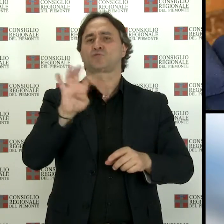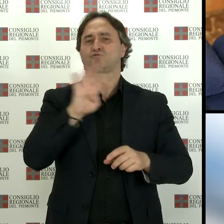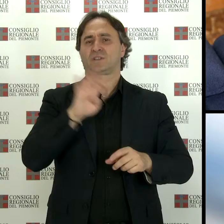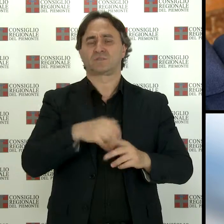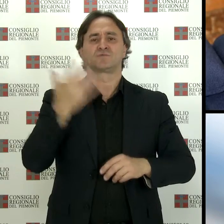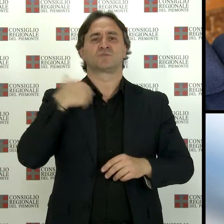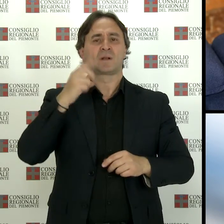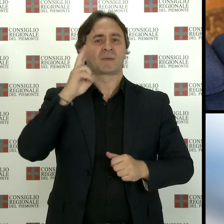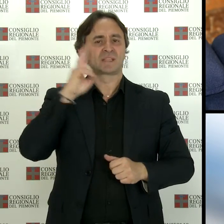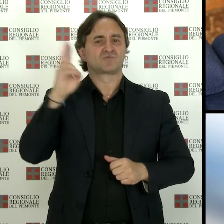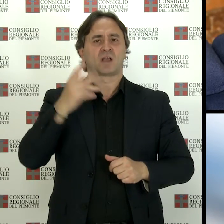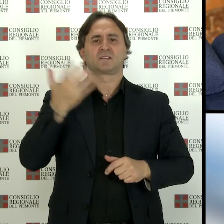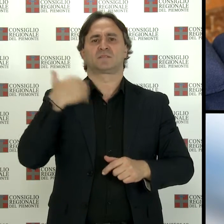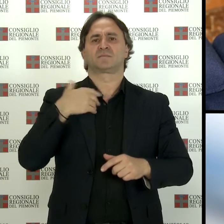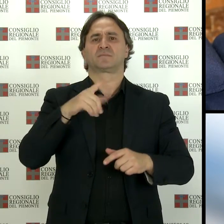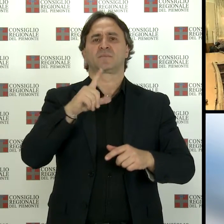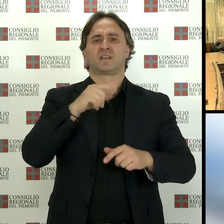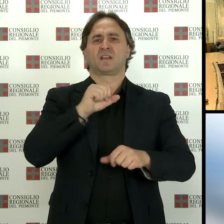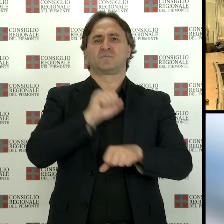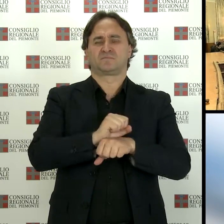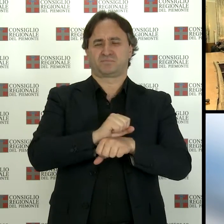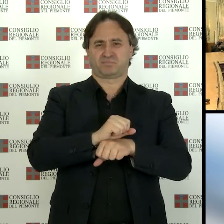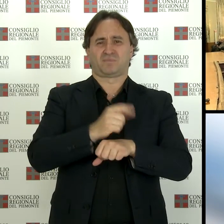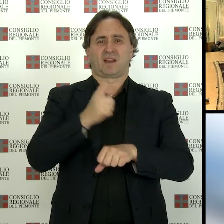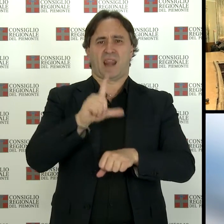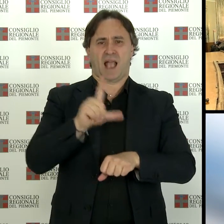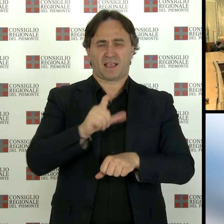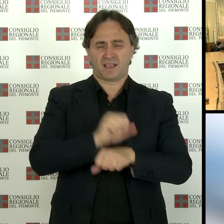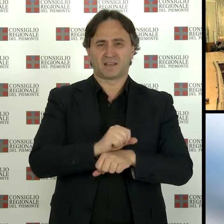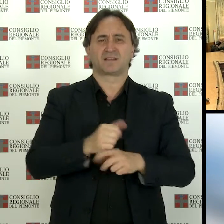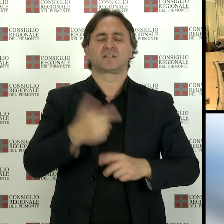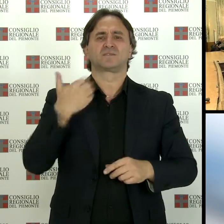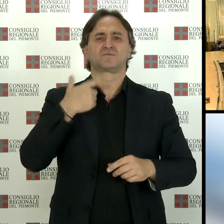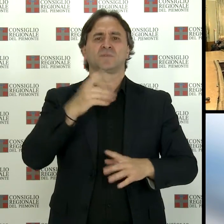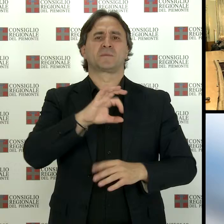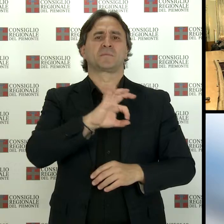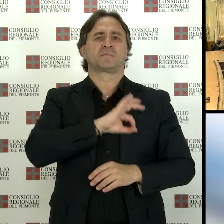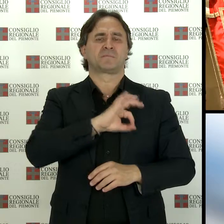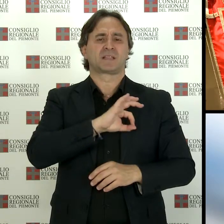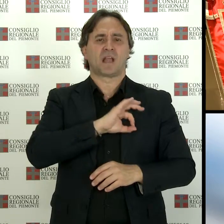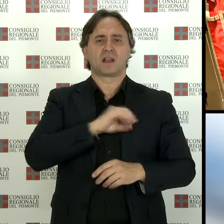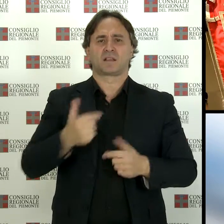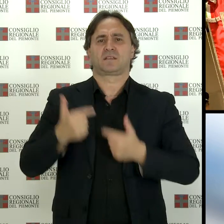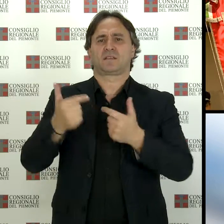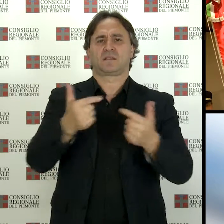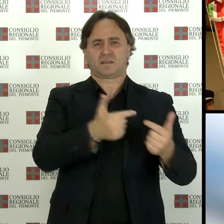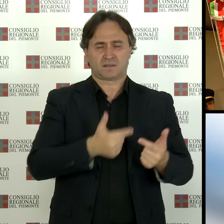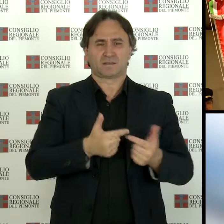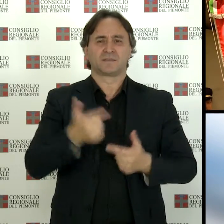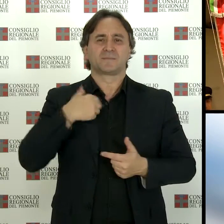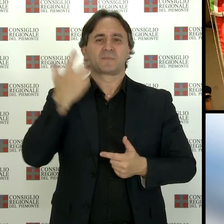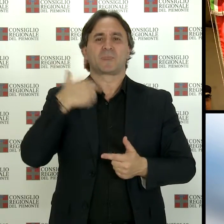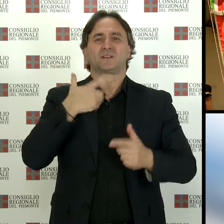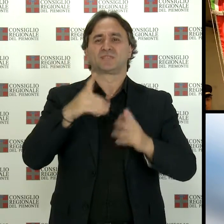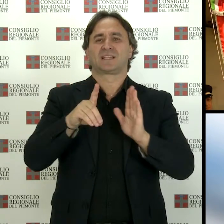internati nei lager, combattenti o familiari dei deceduti, insigniti delle medaglie della liberazione conferite con decreto